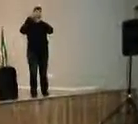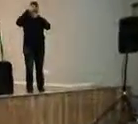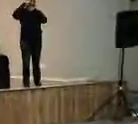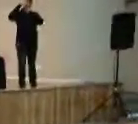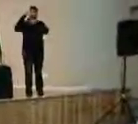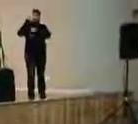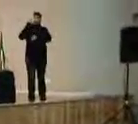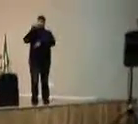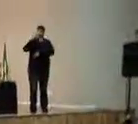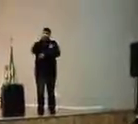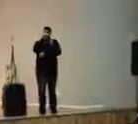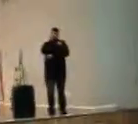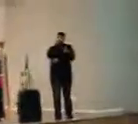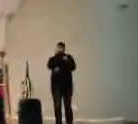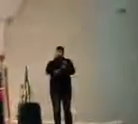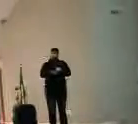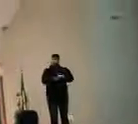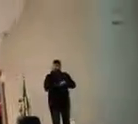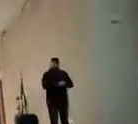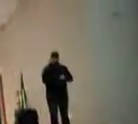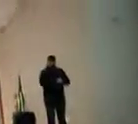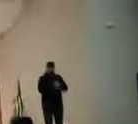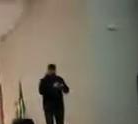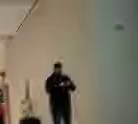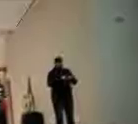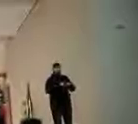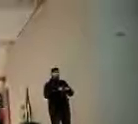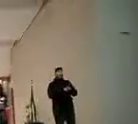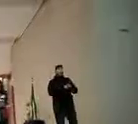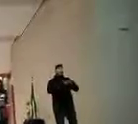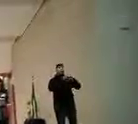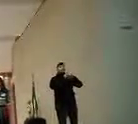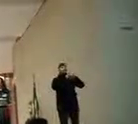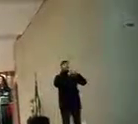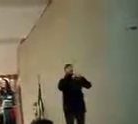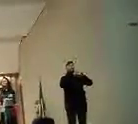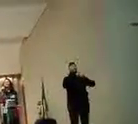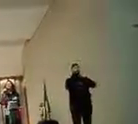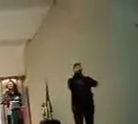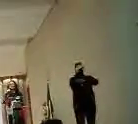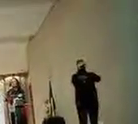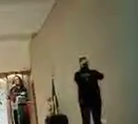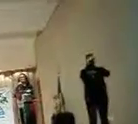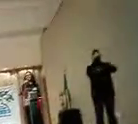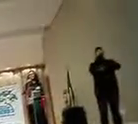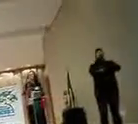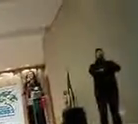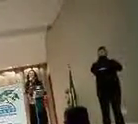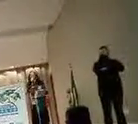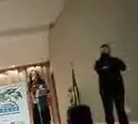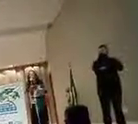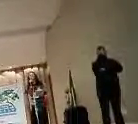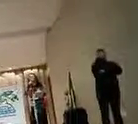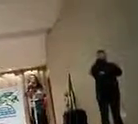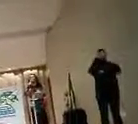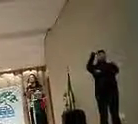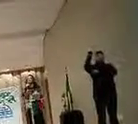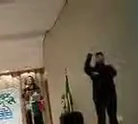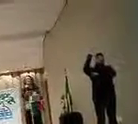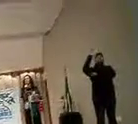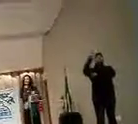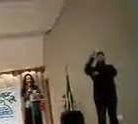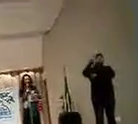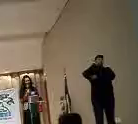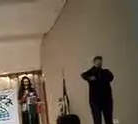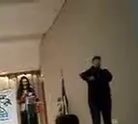obrigada pela presença. E o Recanto das Emas, está aqui o Recanto das Emas? Aê! Tá